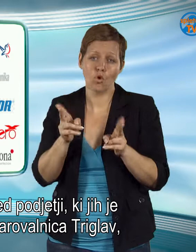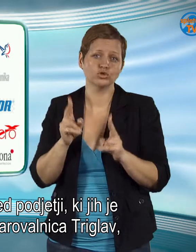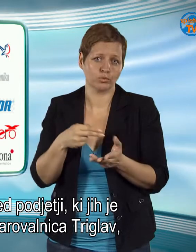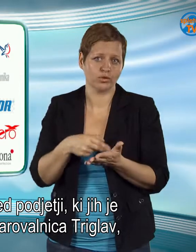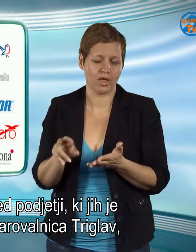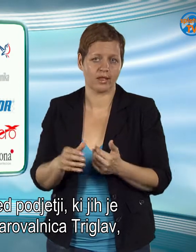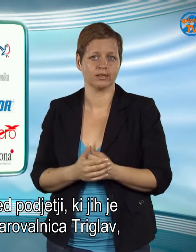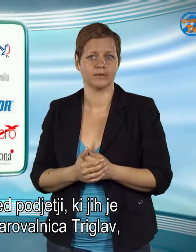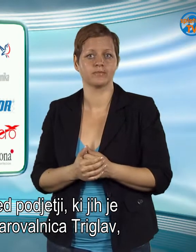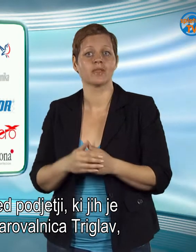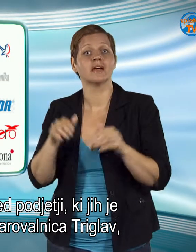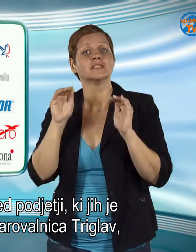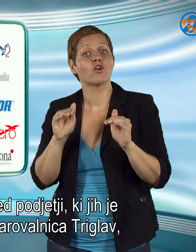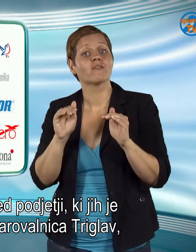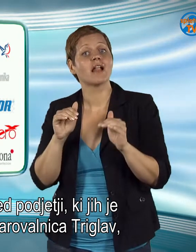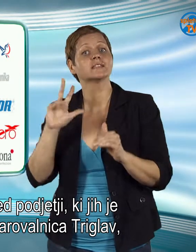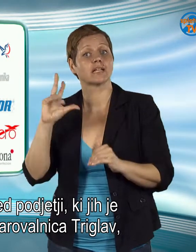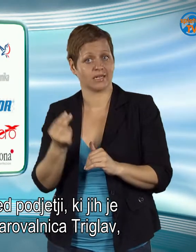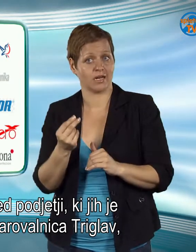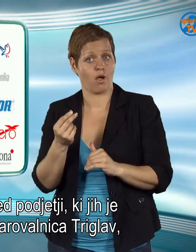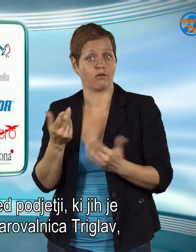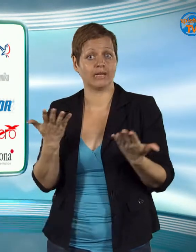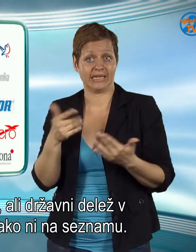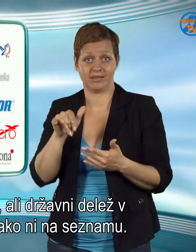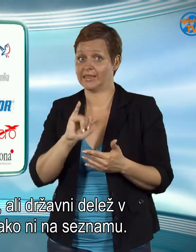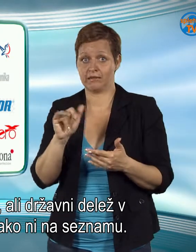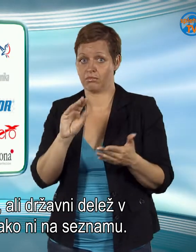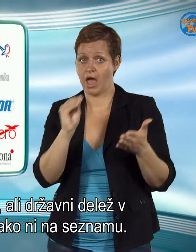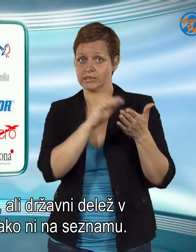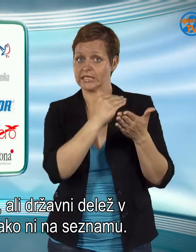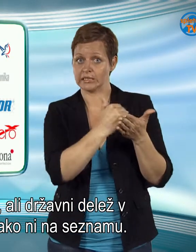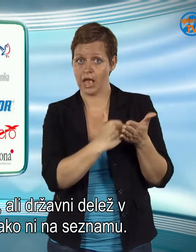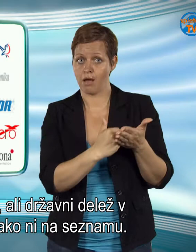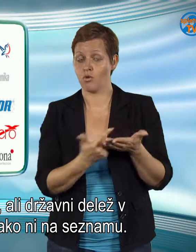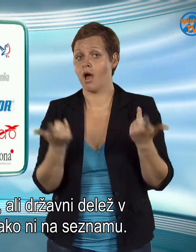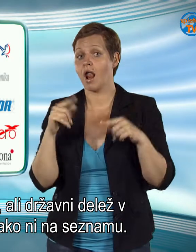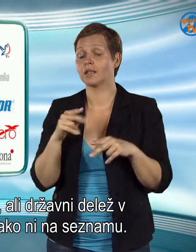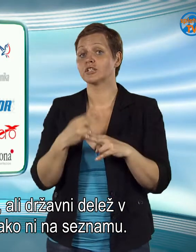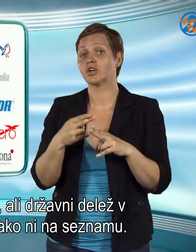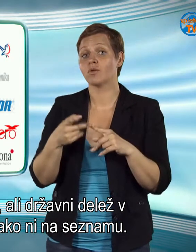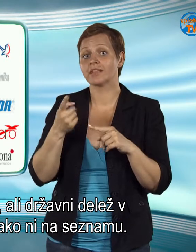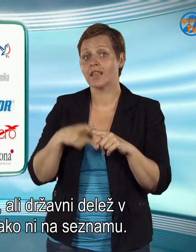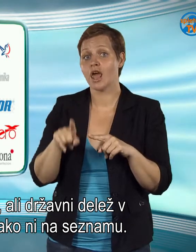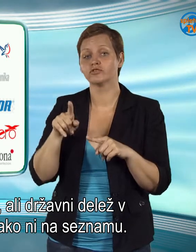zavarovalnico Triglav, ki je sicer ni na seznamu, ali pa državni delež v Petrolu, ki ga prav tako ni na